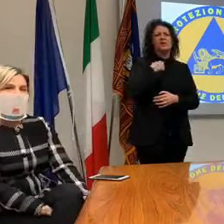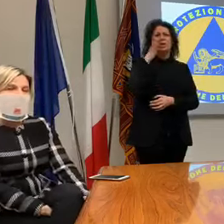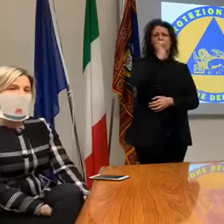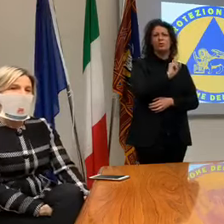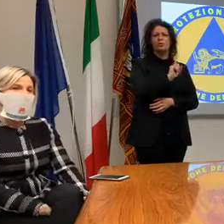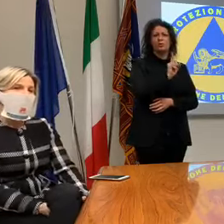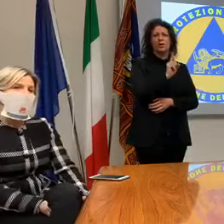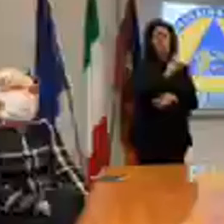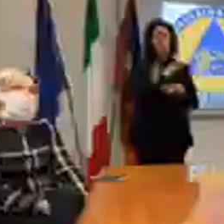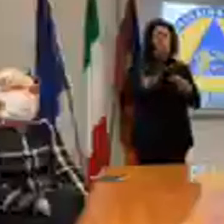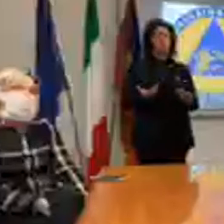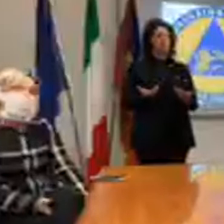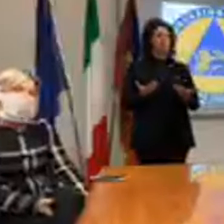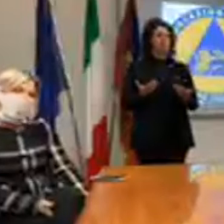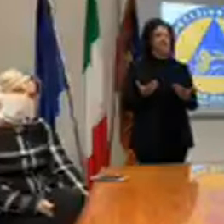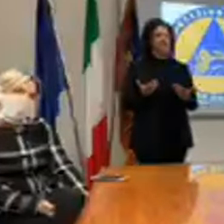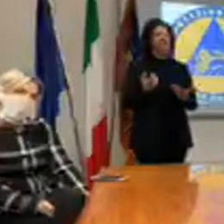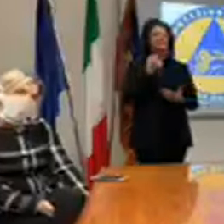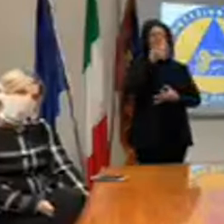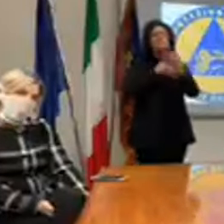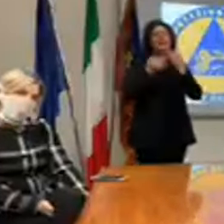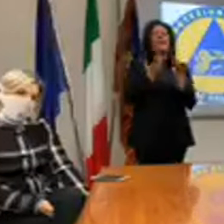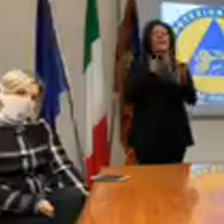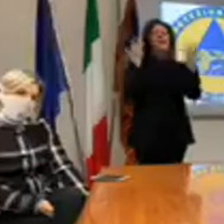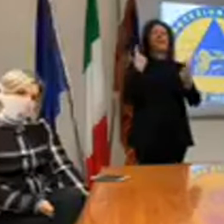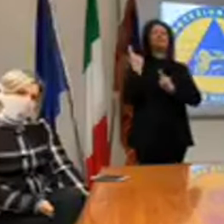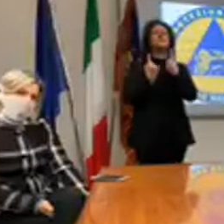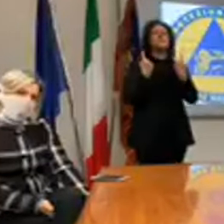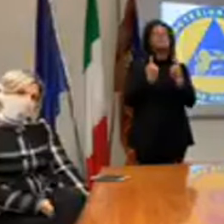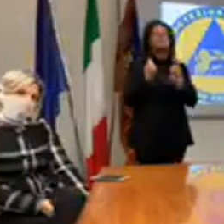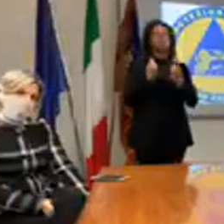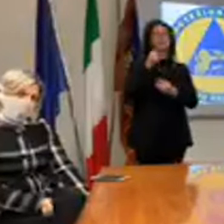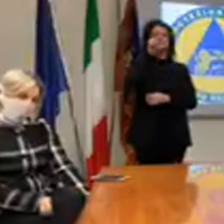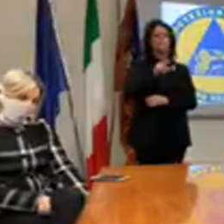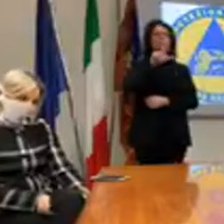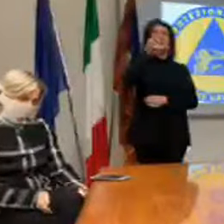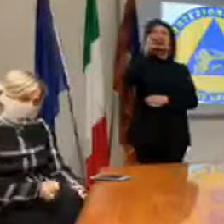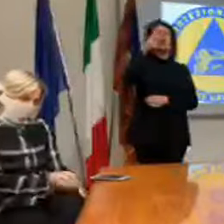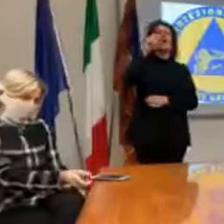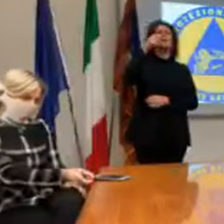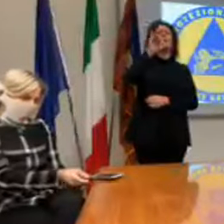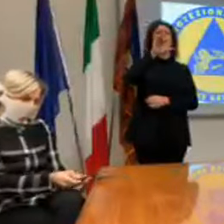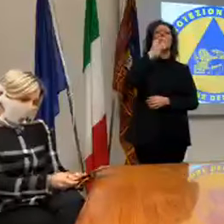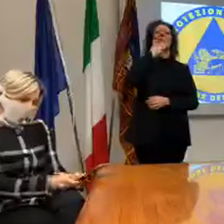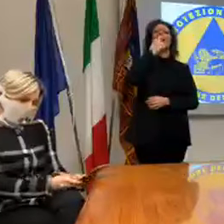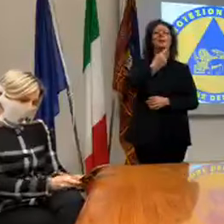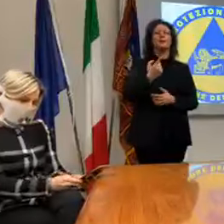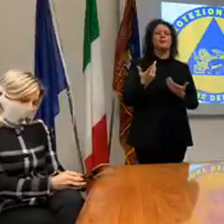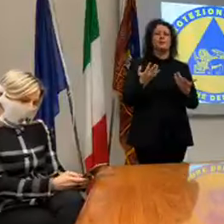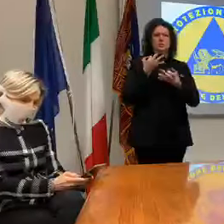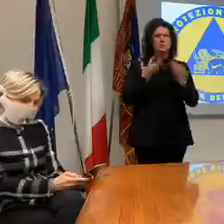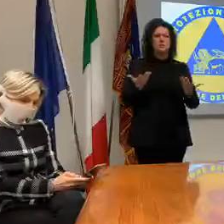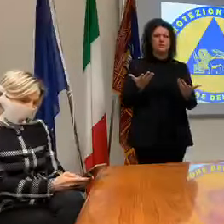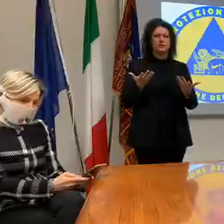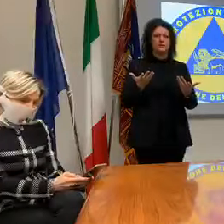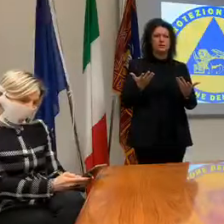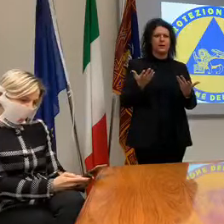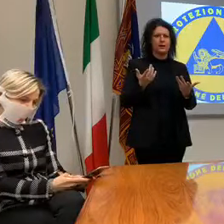anche io una frase così, ma la devo contestualizzare. Se mi dite che sia più interessante testare il